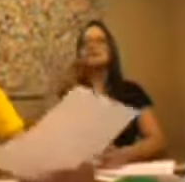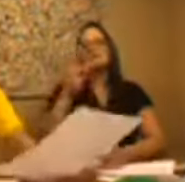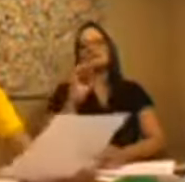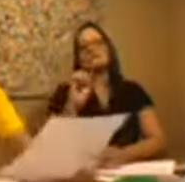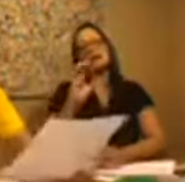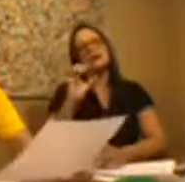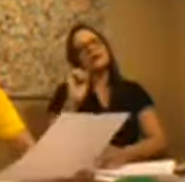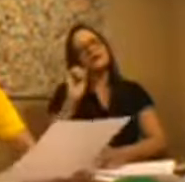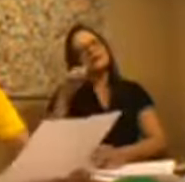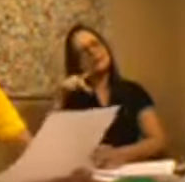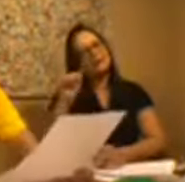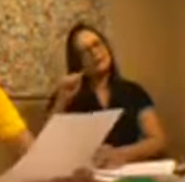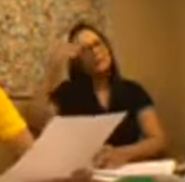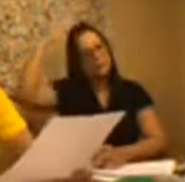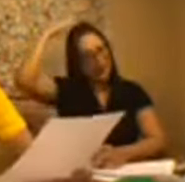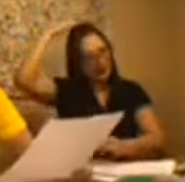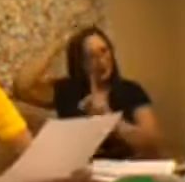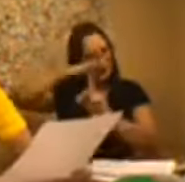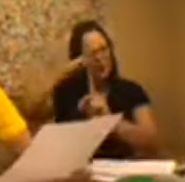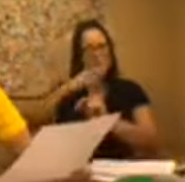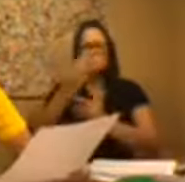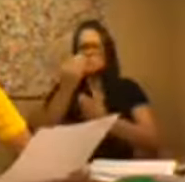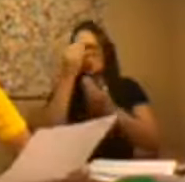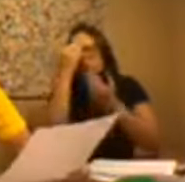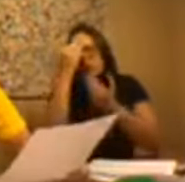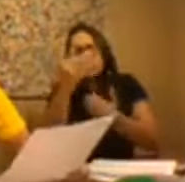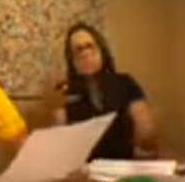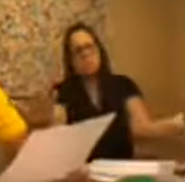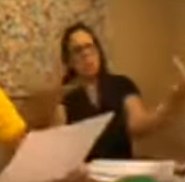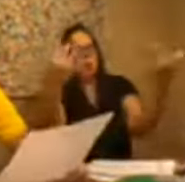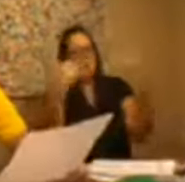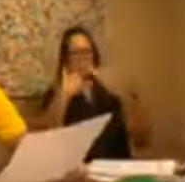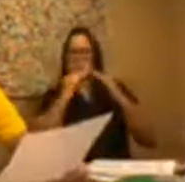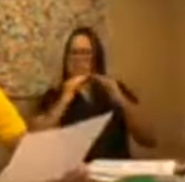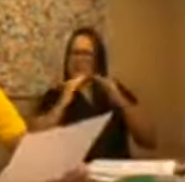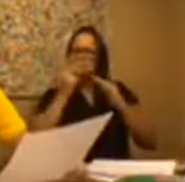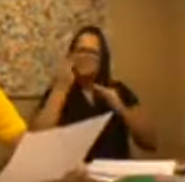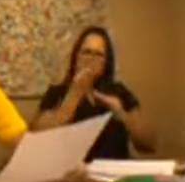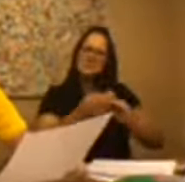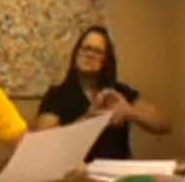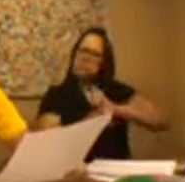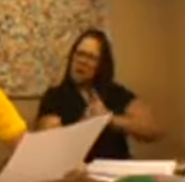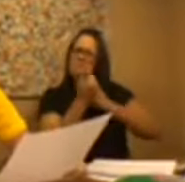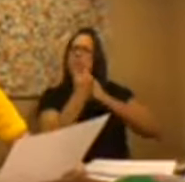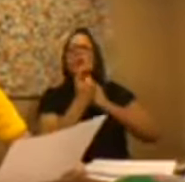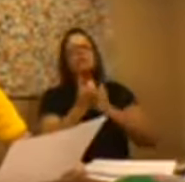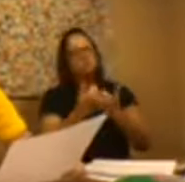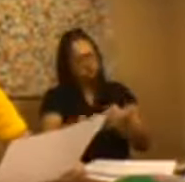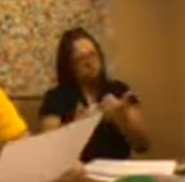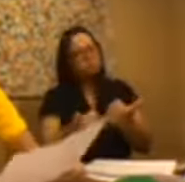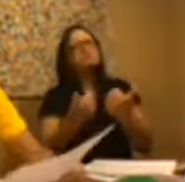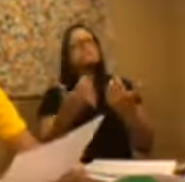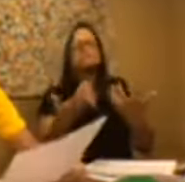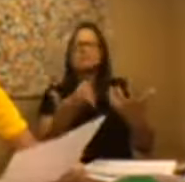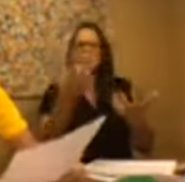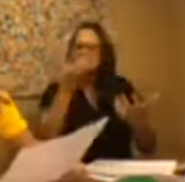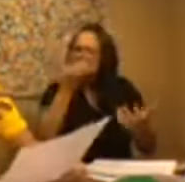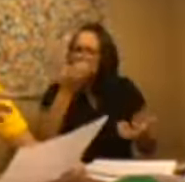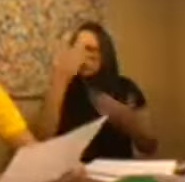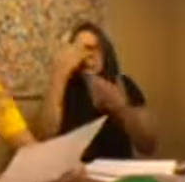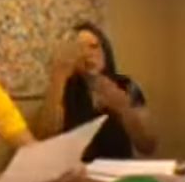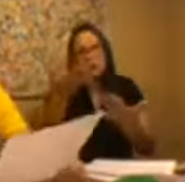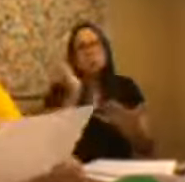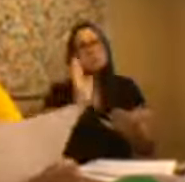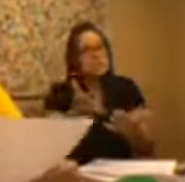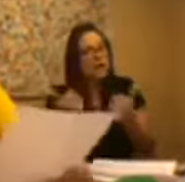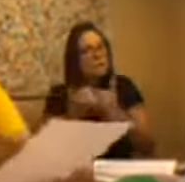palato toma muito obrigado pelo apoio dessa frente que é importantíssimo e conta com centenas de parlamentares assim como já